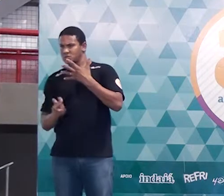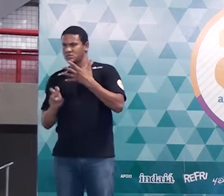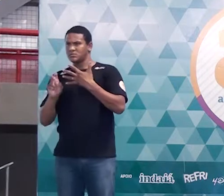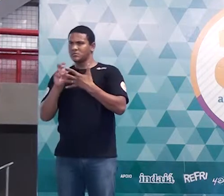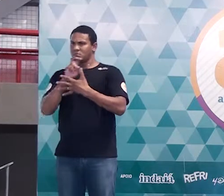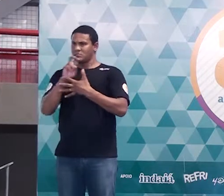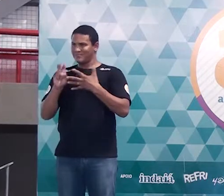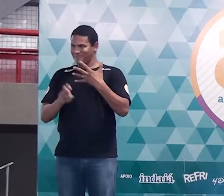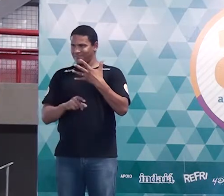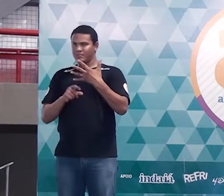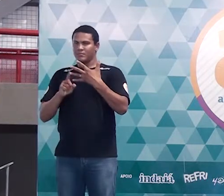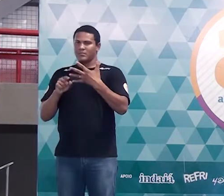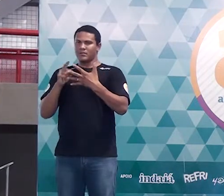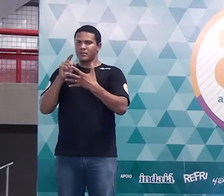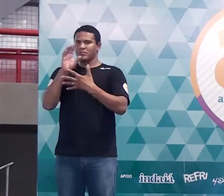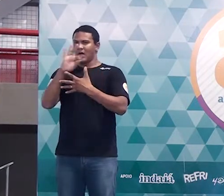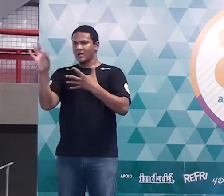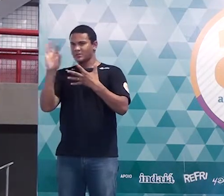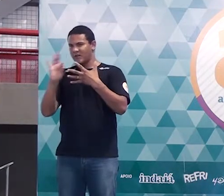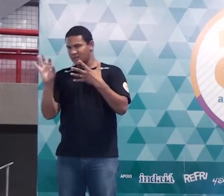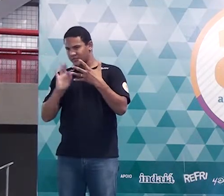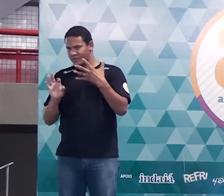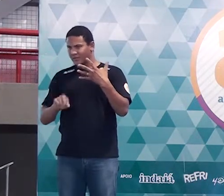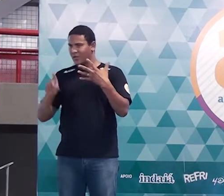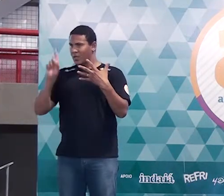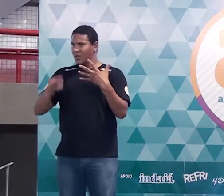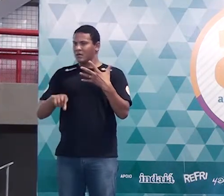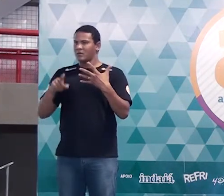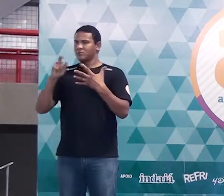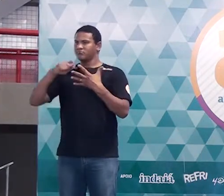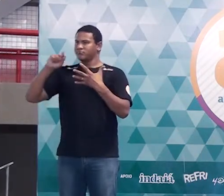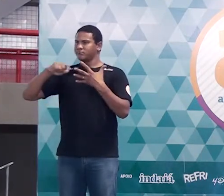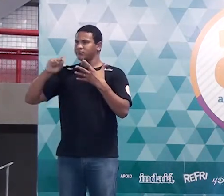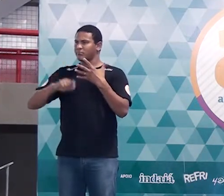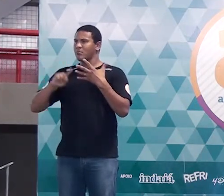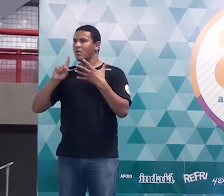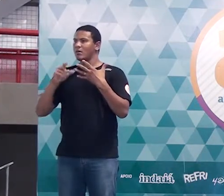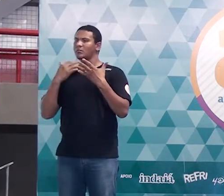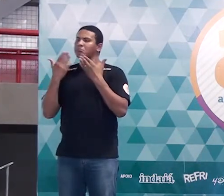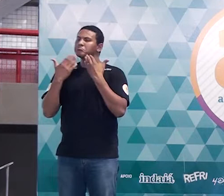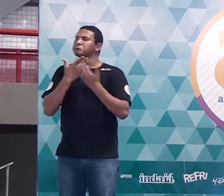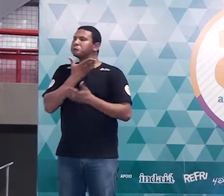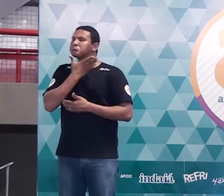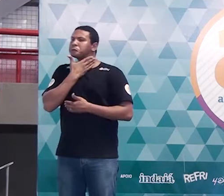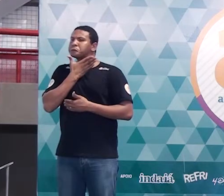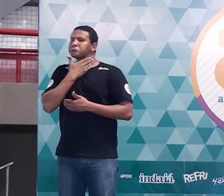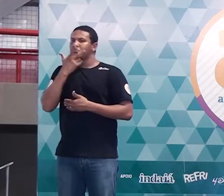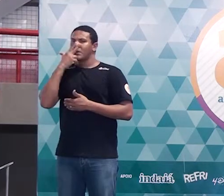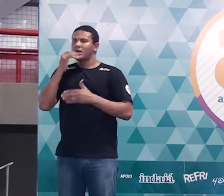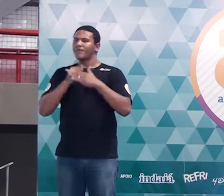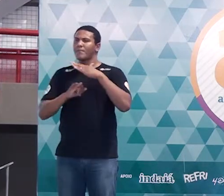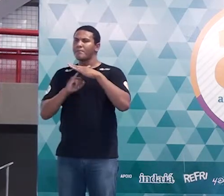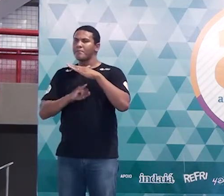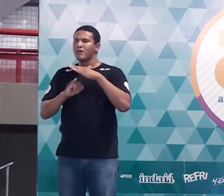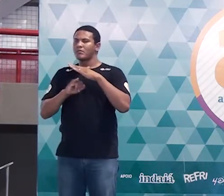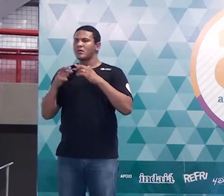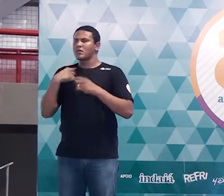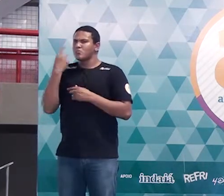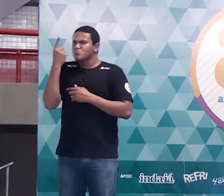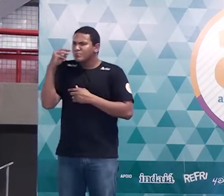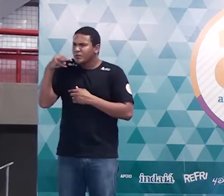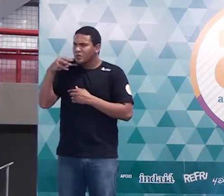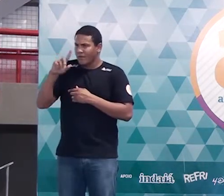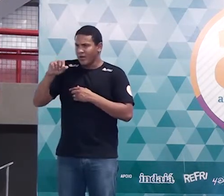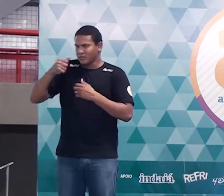elas foram escritas de maneira informal. Eu vou dar um minutinho, eu vou